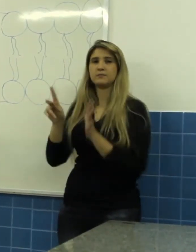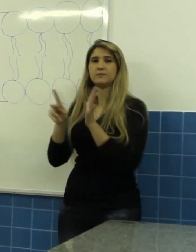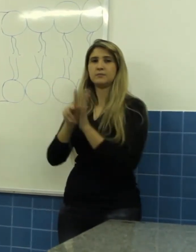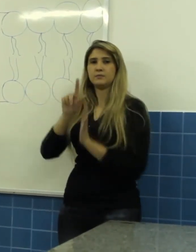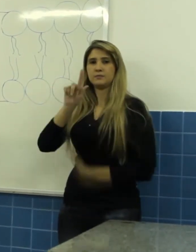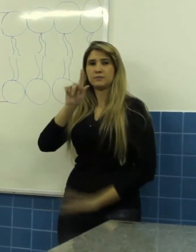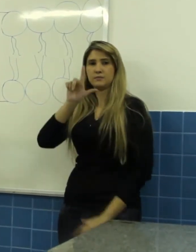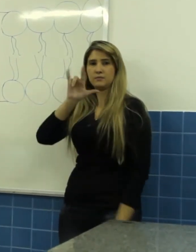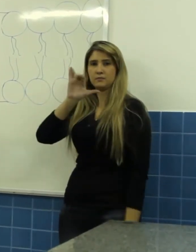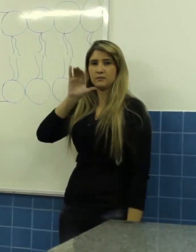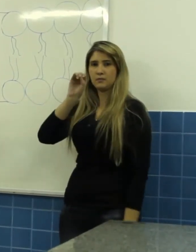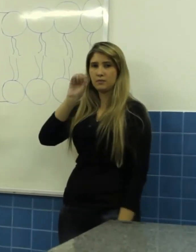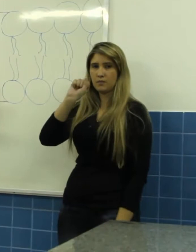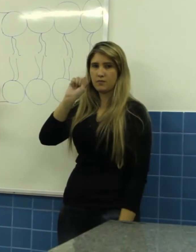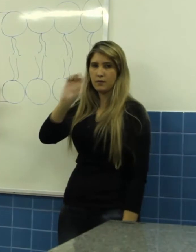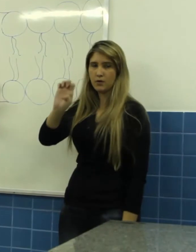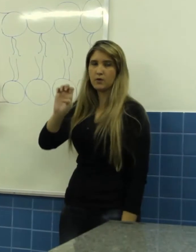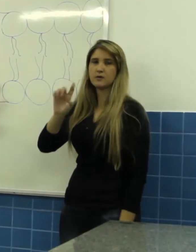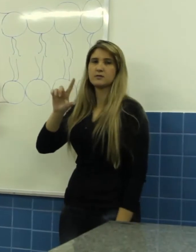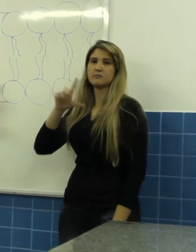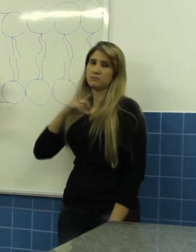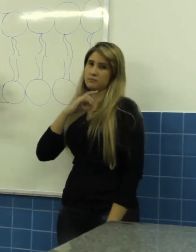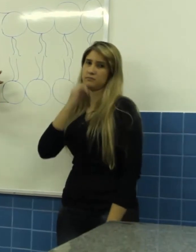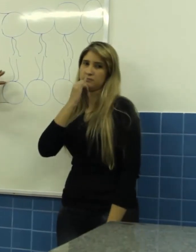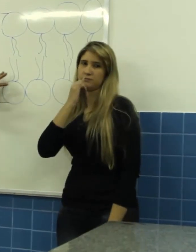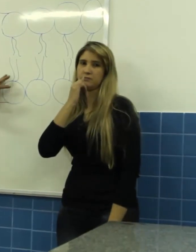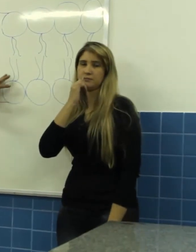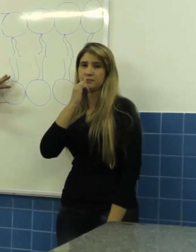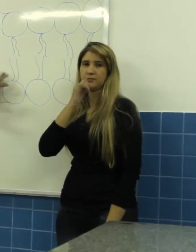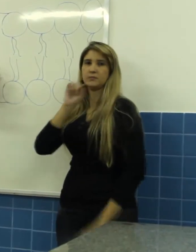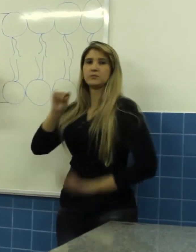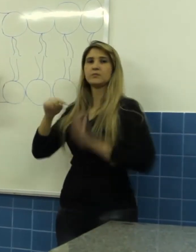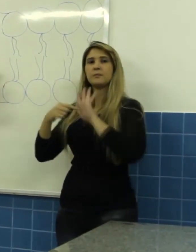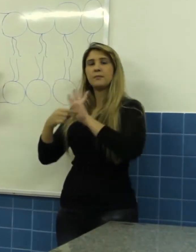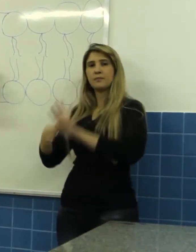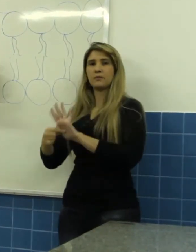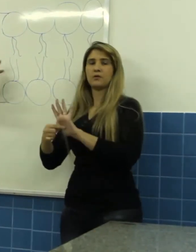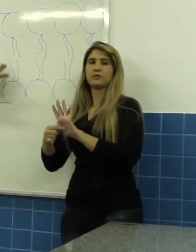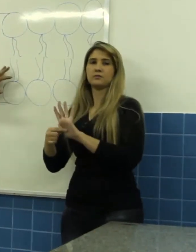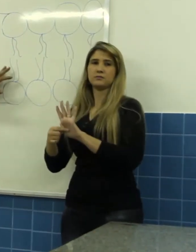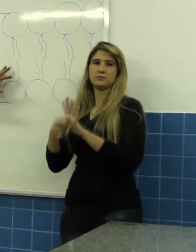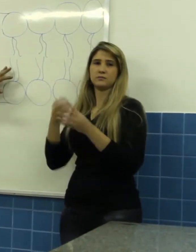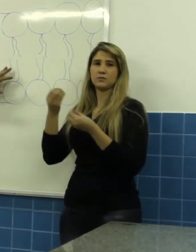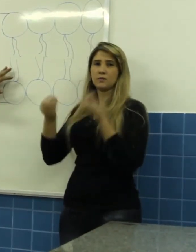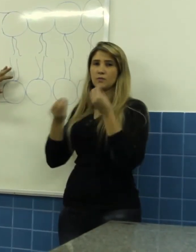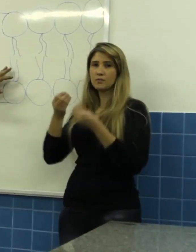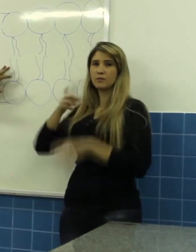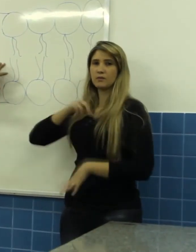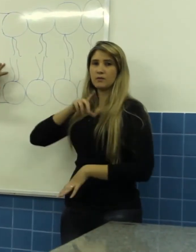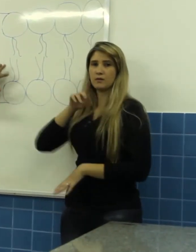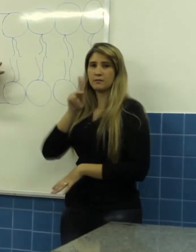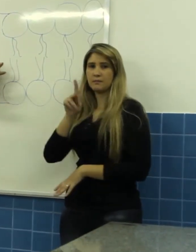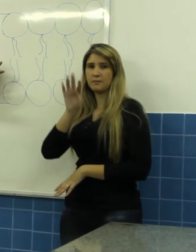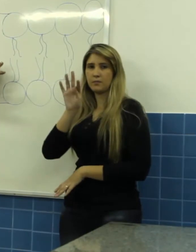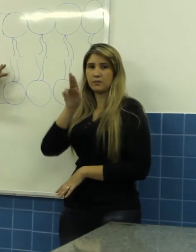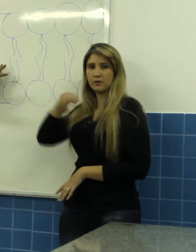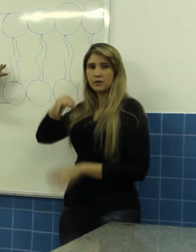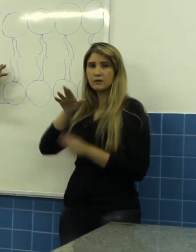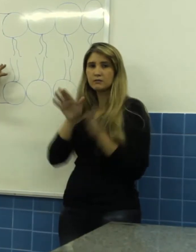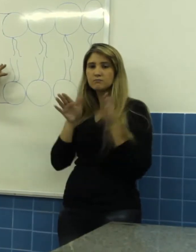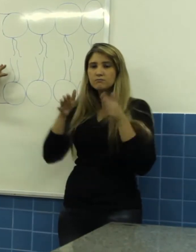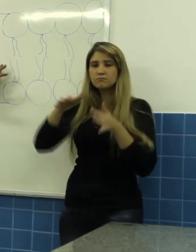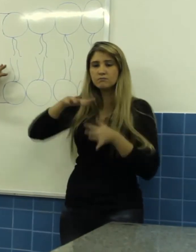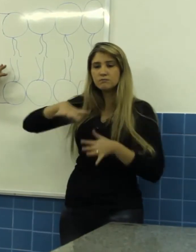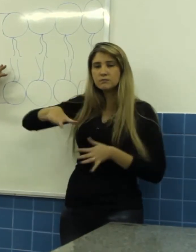de glicose. São exemplos que demonstram a especificidade dessas